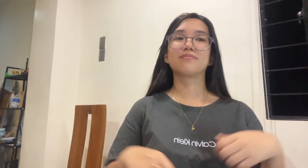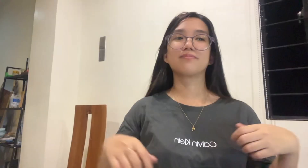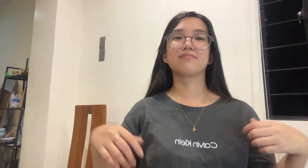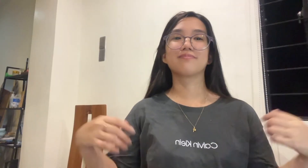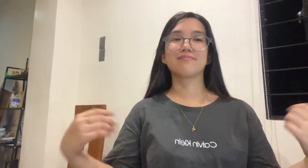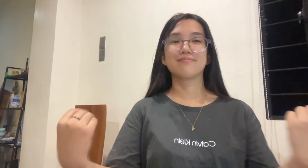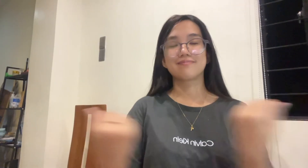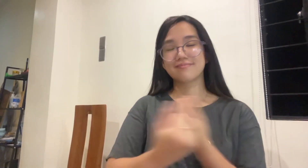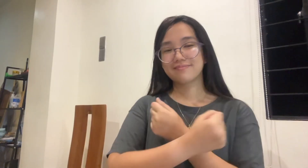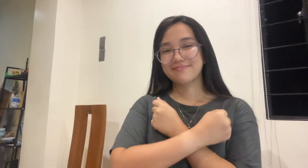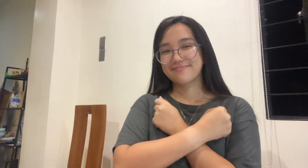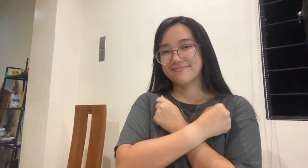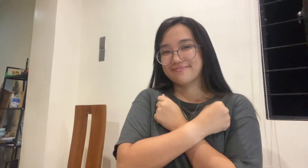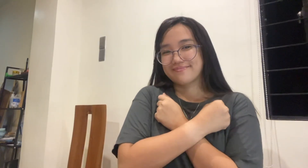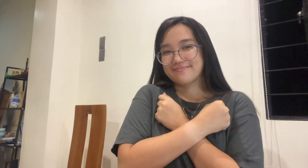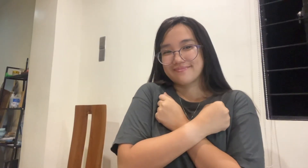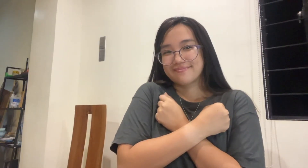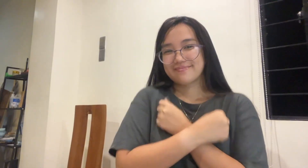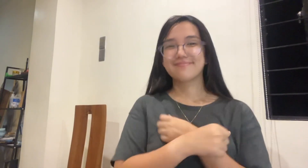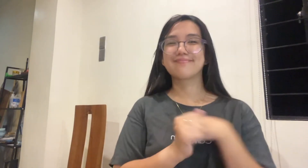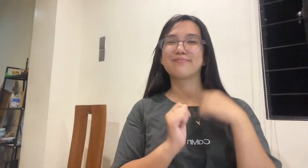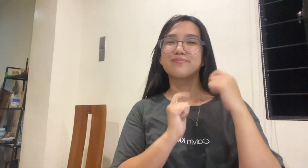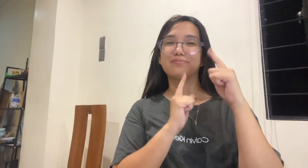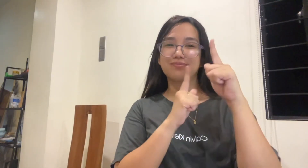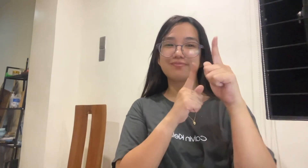Pag-ibig nga ang susi,